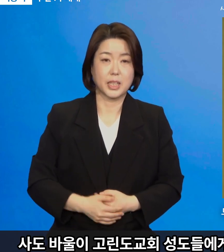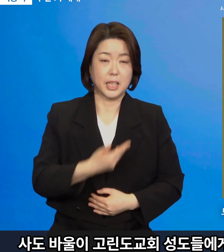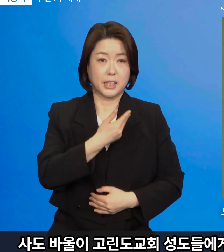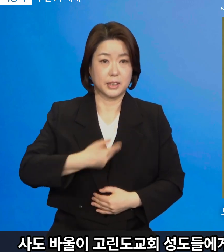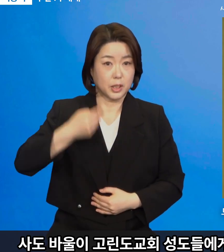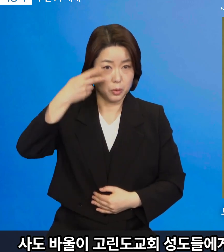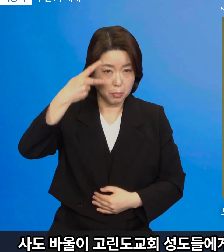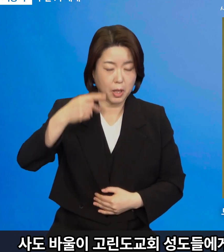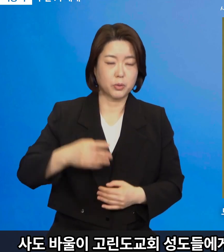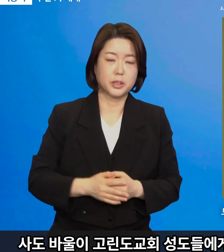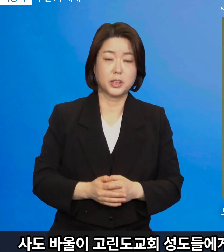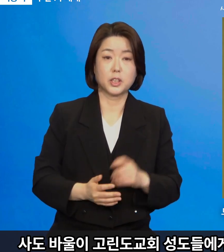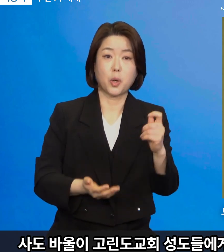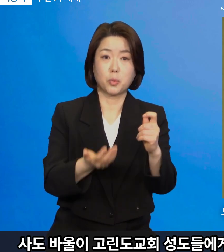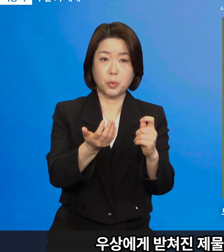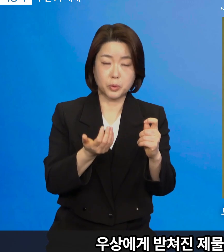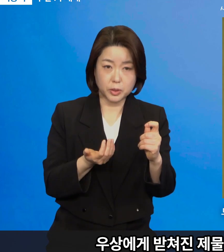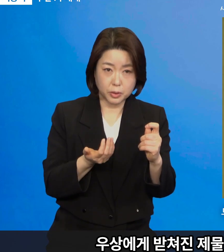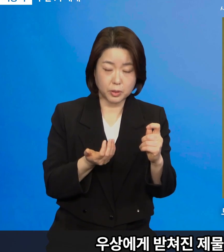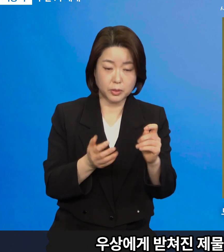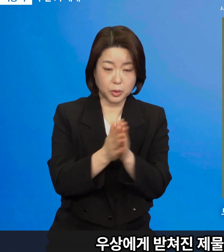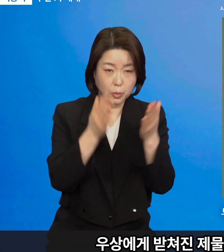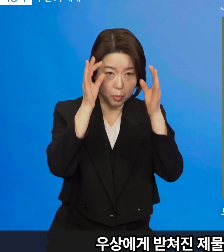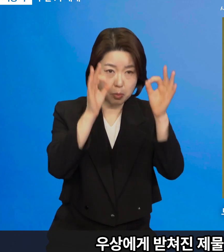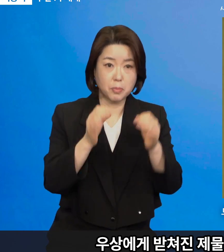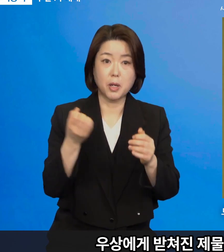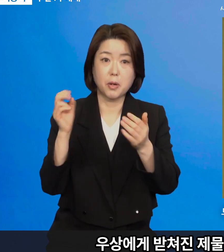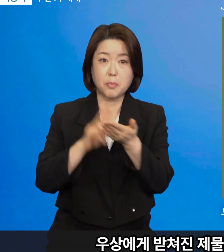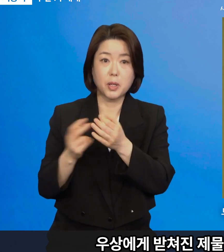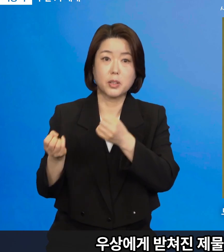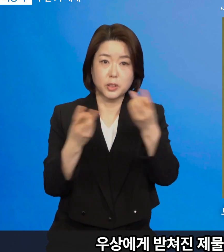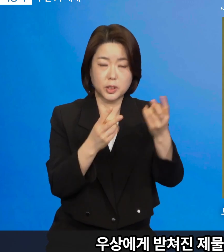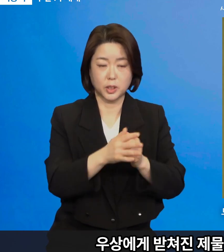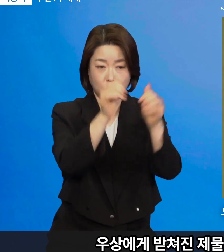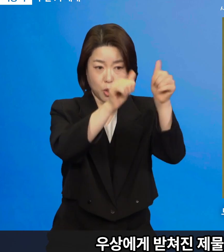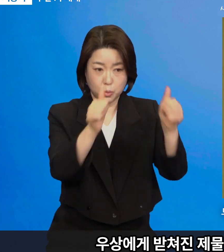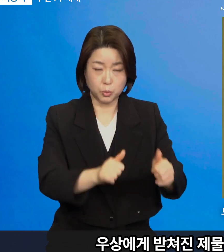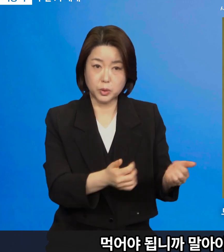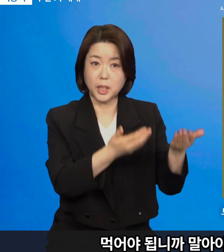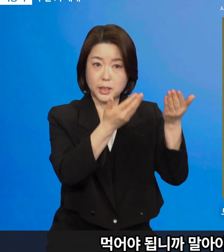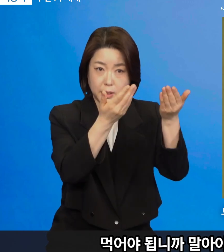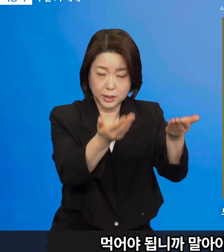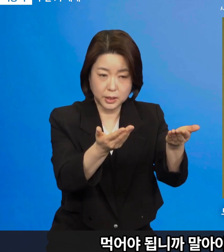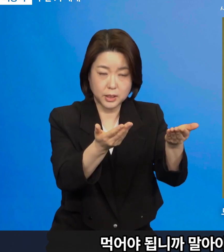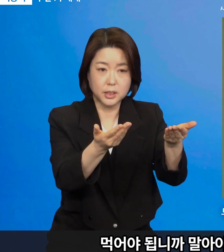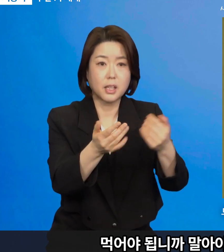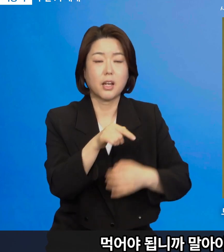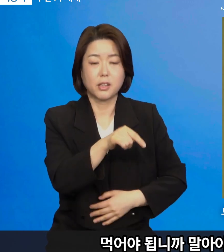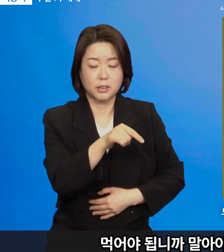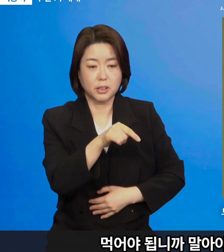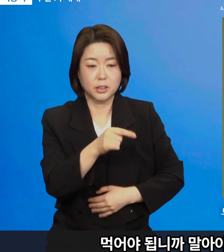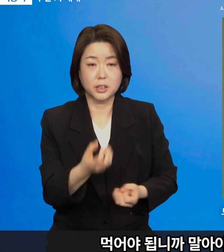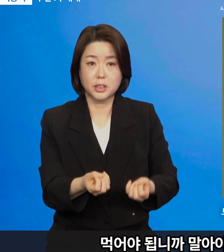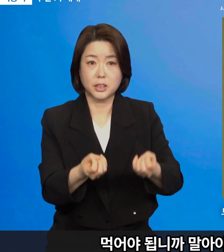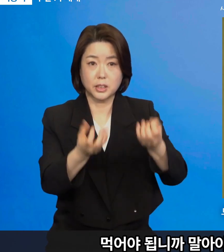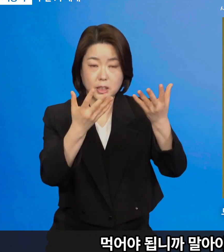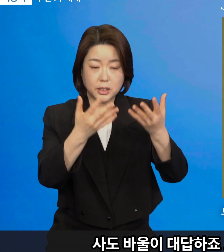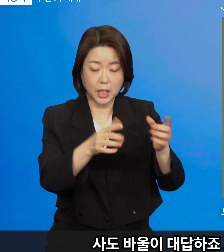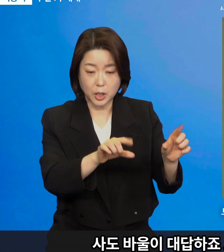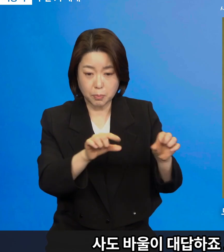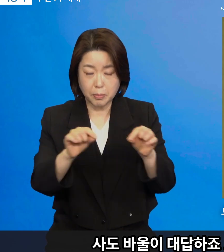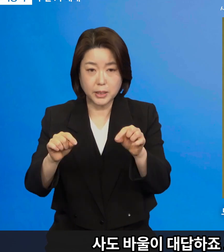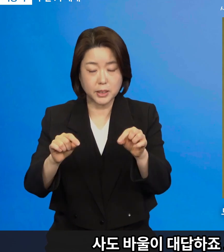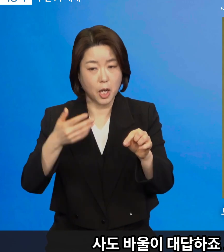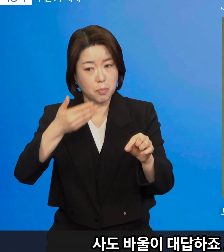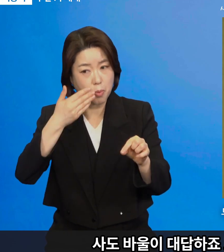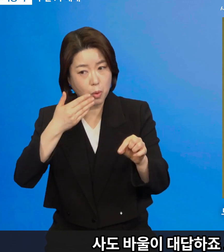편지를 썼어요. 고민이 있었거든요. 우상에게 바쳐진 죄물, 제사상에 드려진 음식 먹어야 됩니까? 말아야 됩니까? 라는 질문에